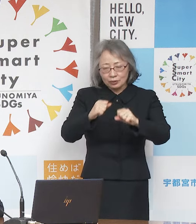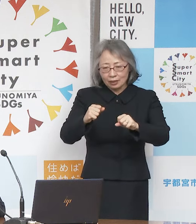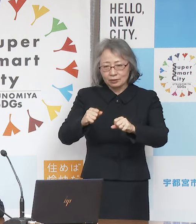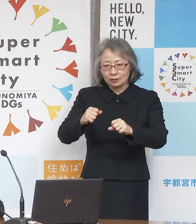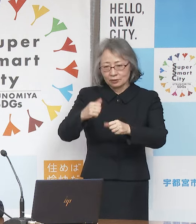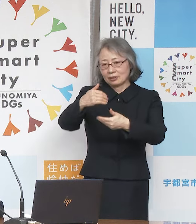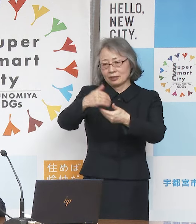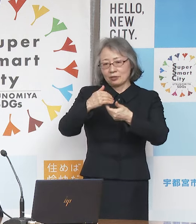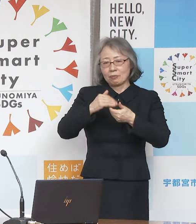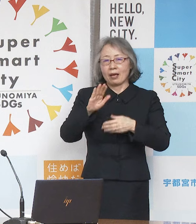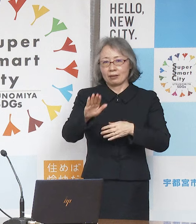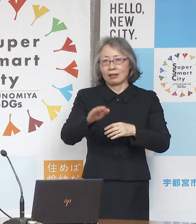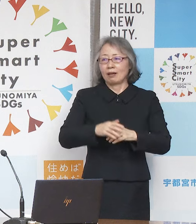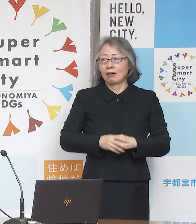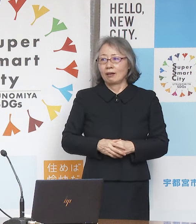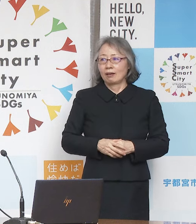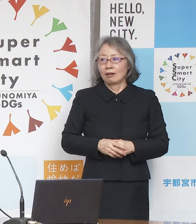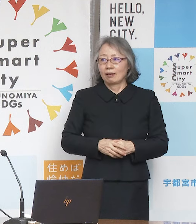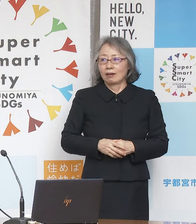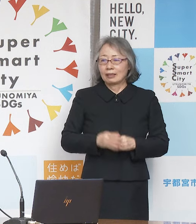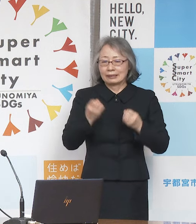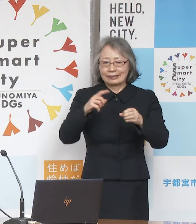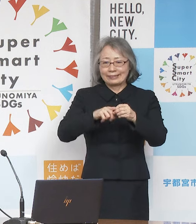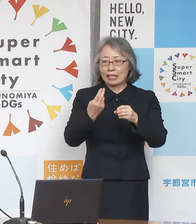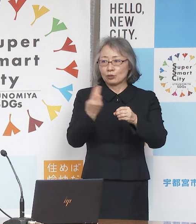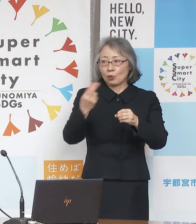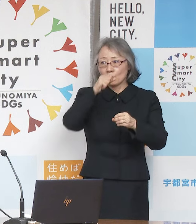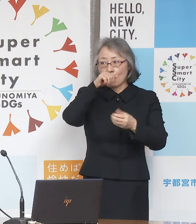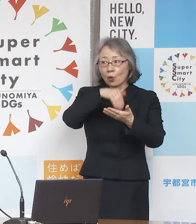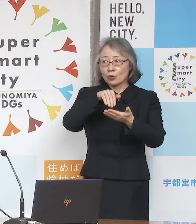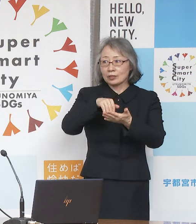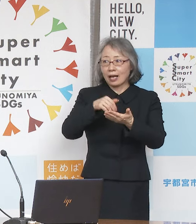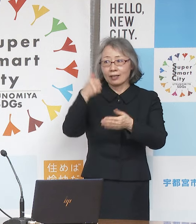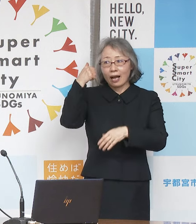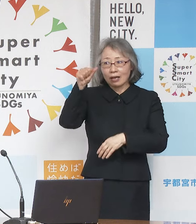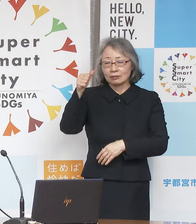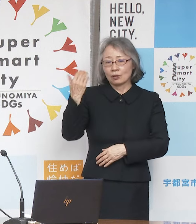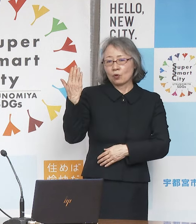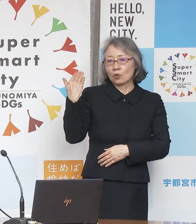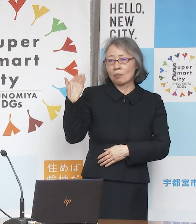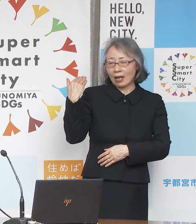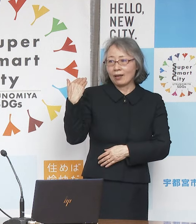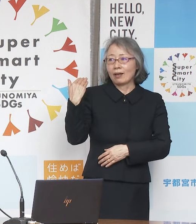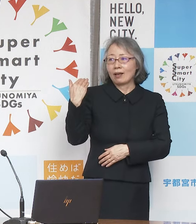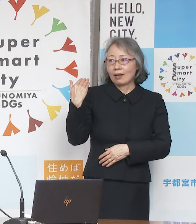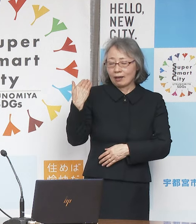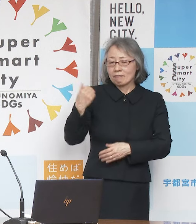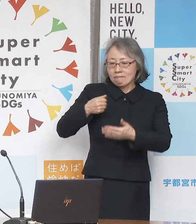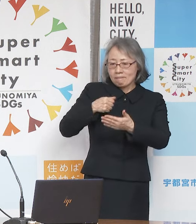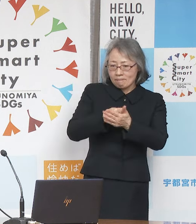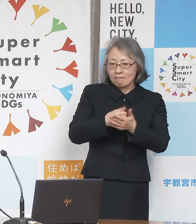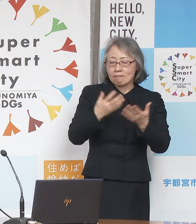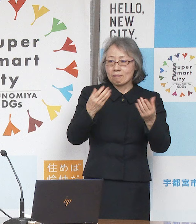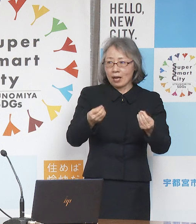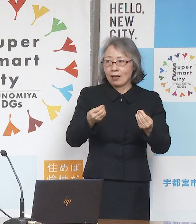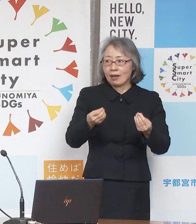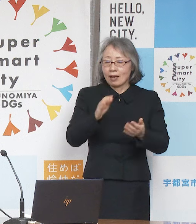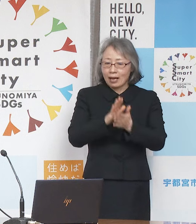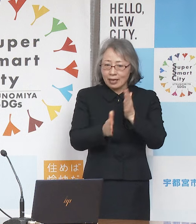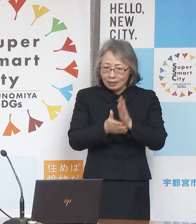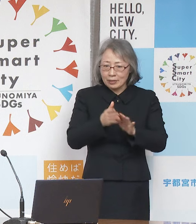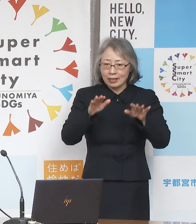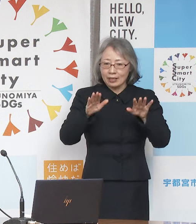示してきましたえっと新年度の投資産案は先日の議でえ可決されましたが改めて